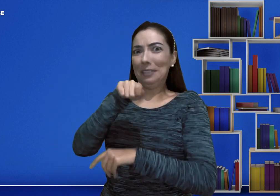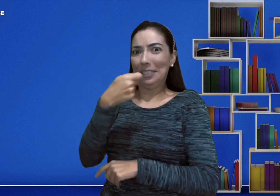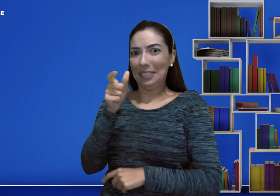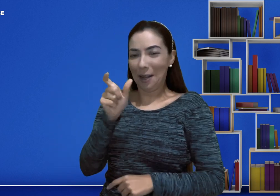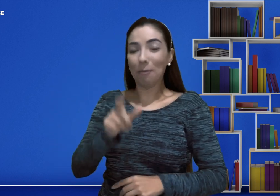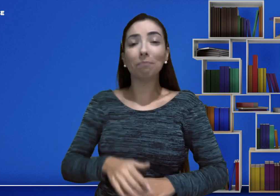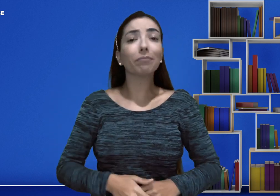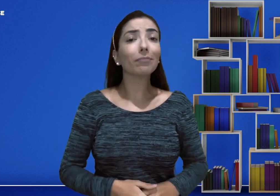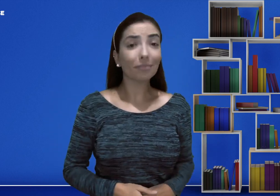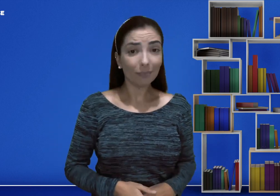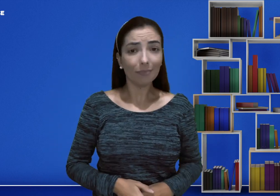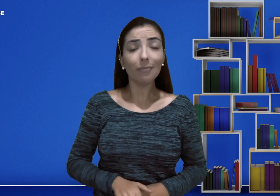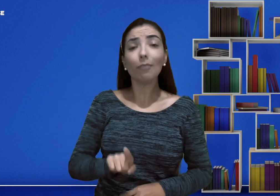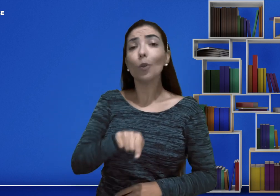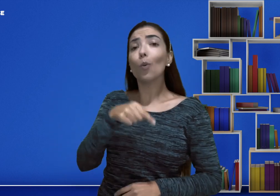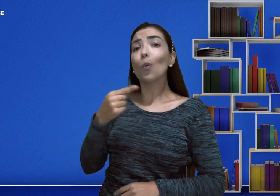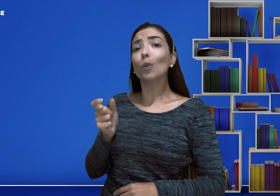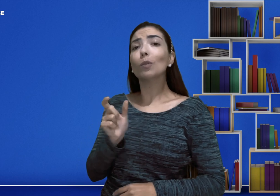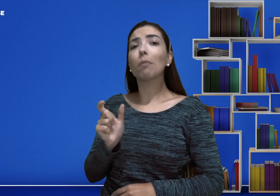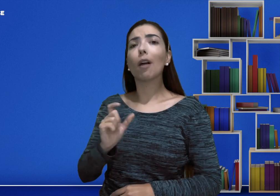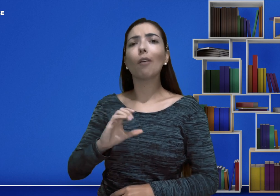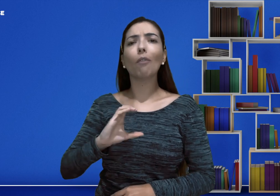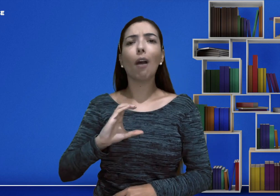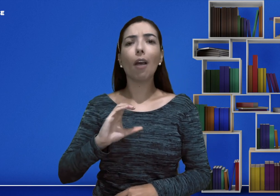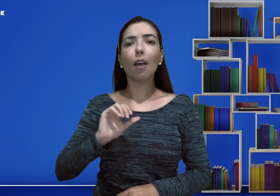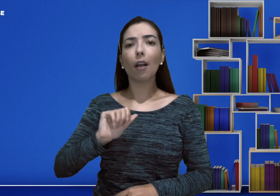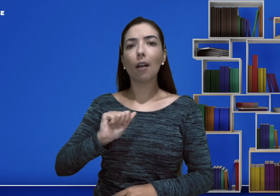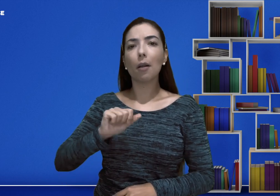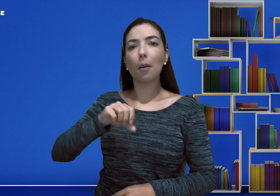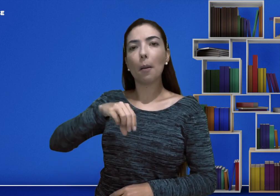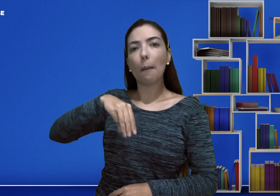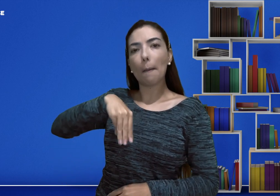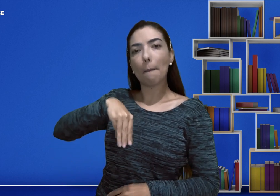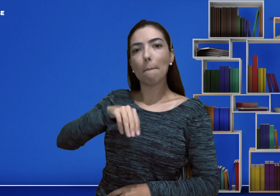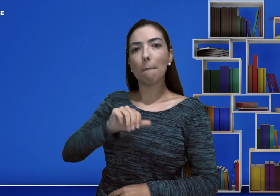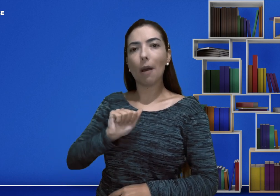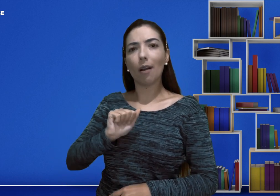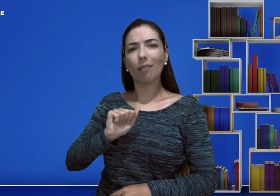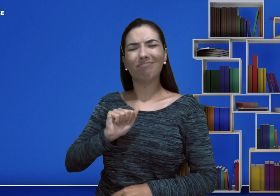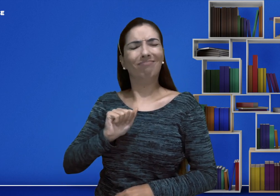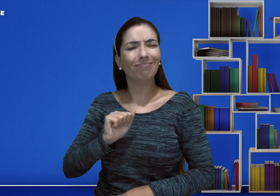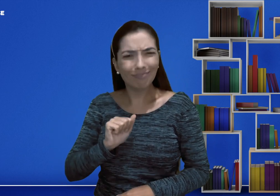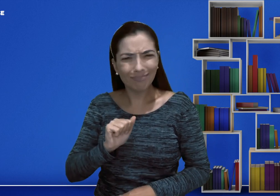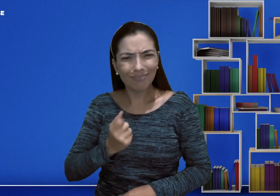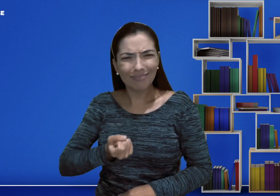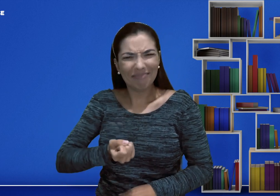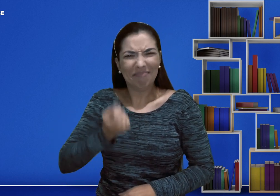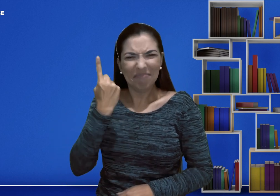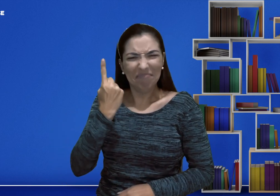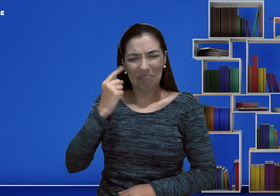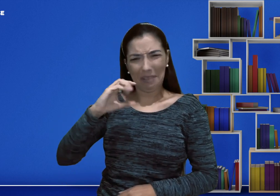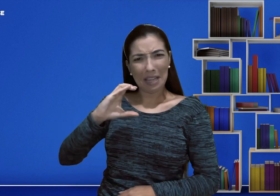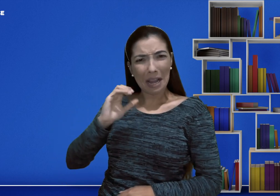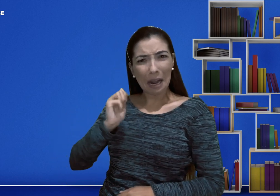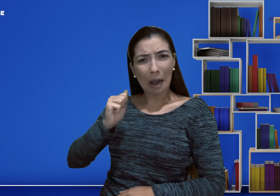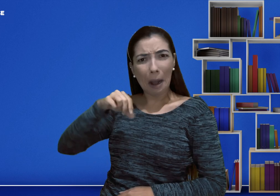É um sinal difícil também. A terceira palavra é cama. Cama? Como assim?